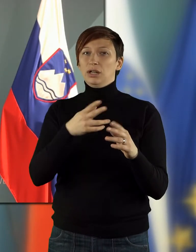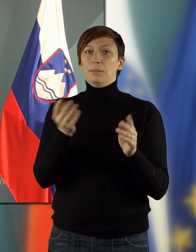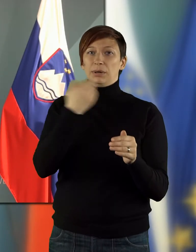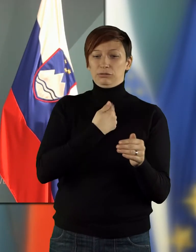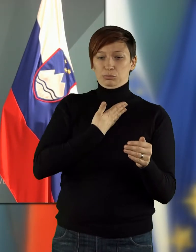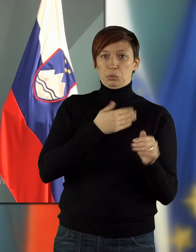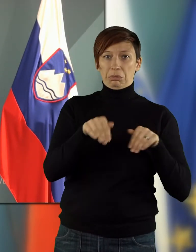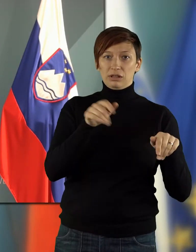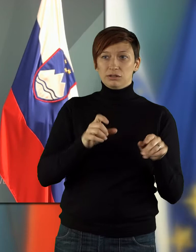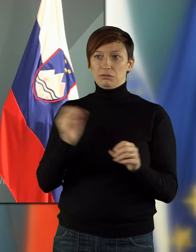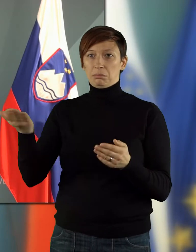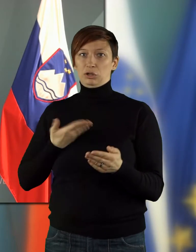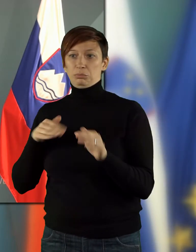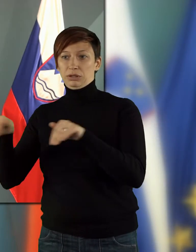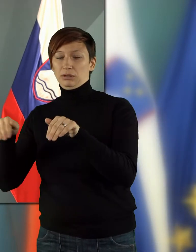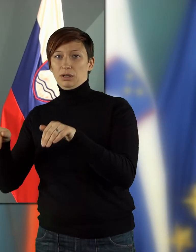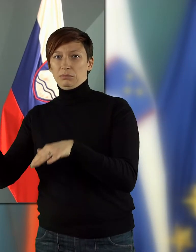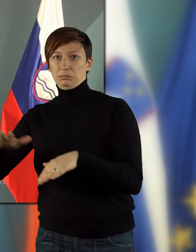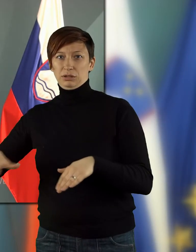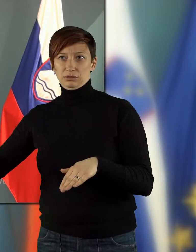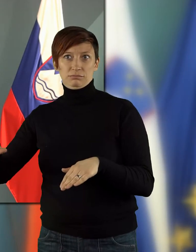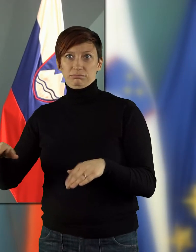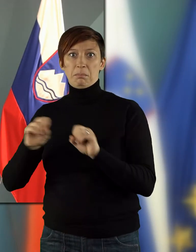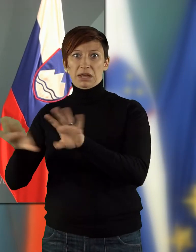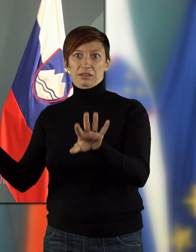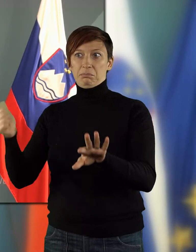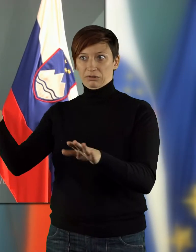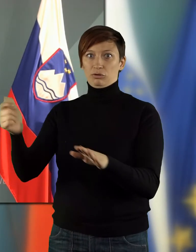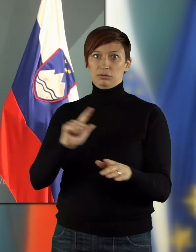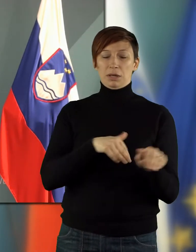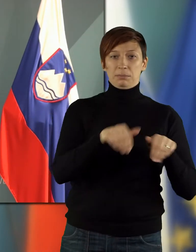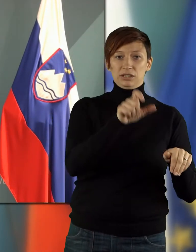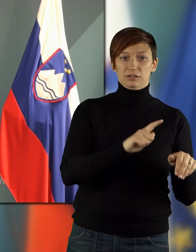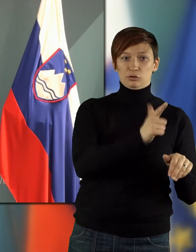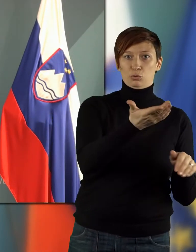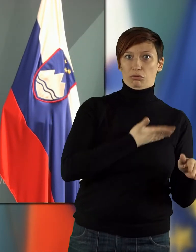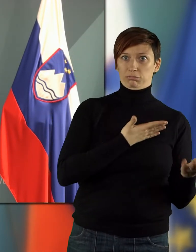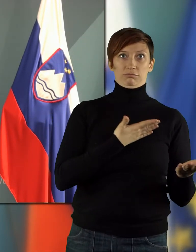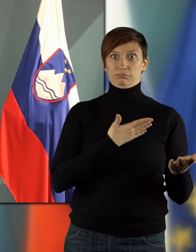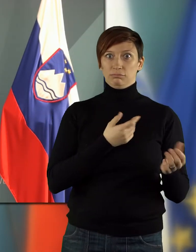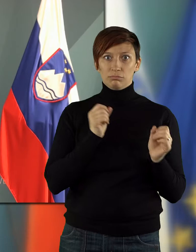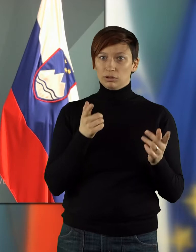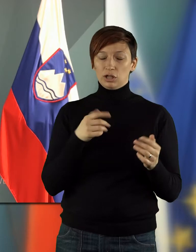ministra prišlo do vas medijev. Glede ostalega,